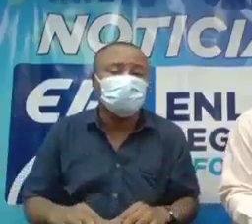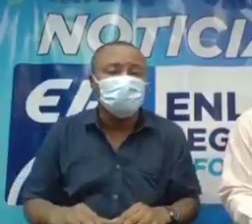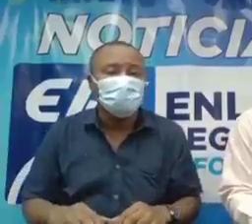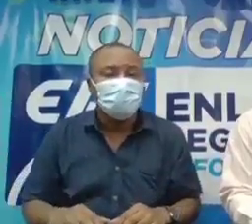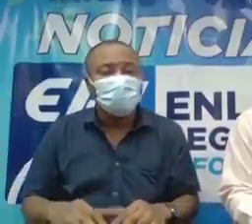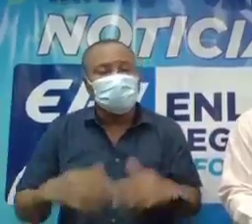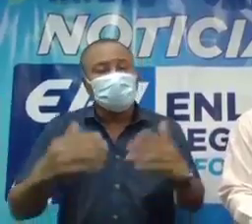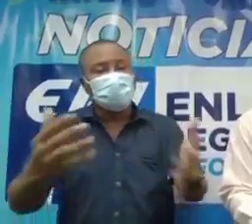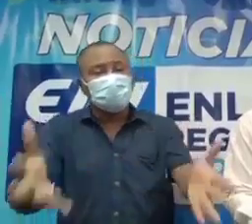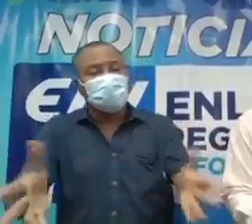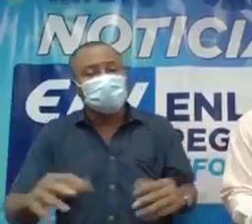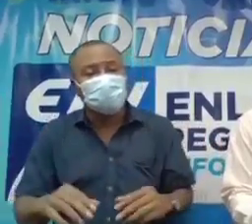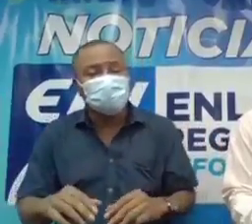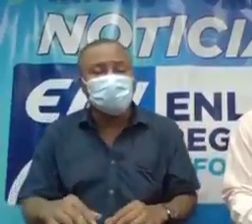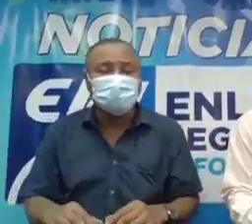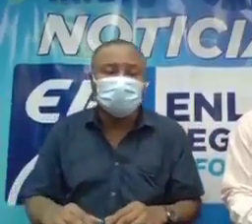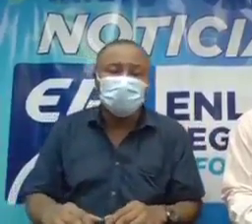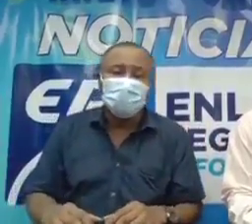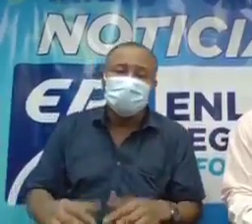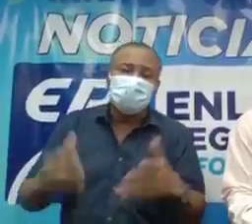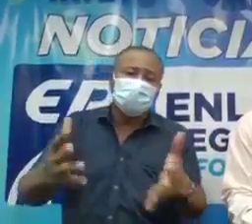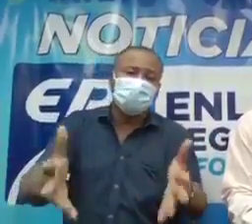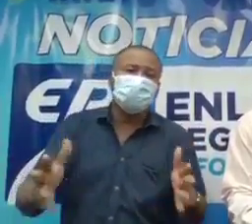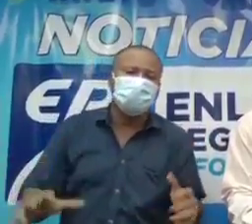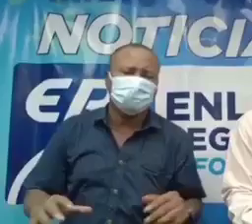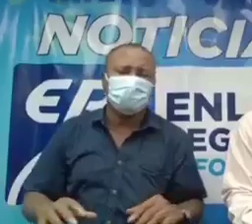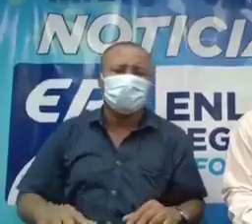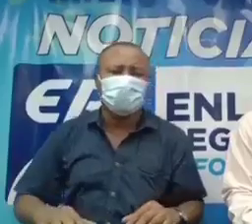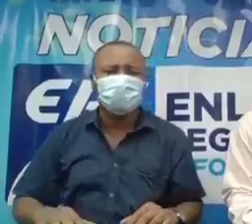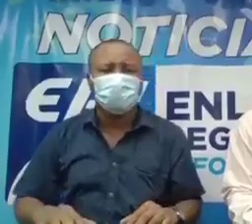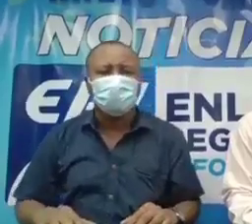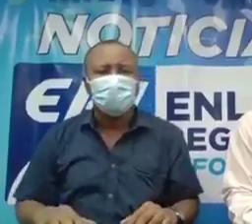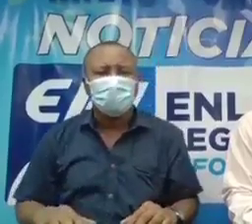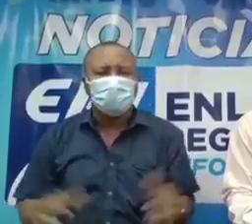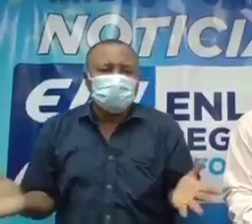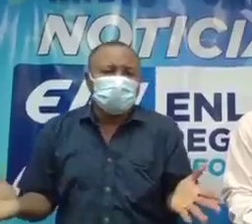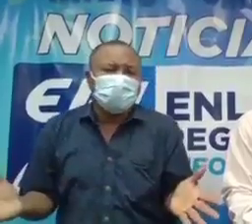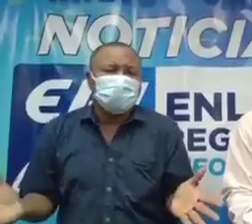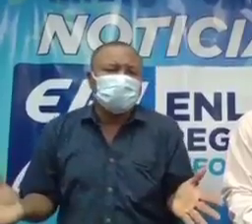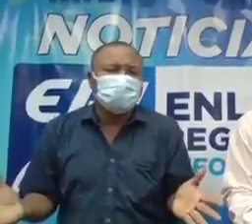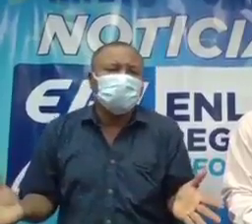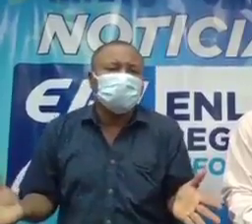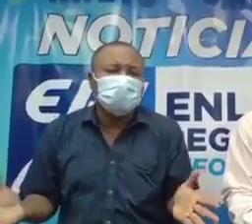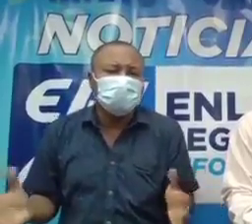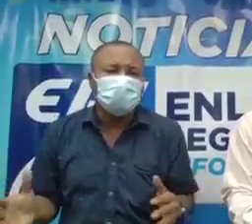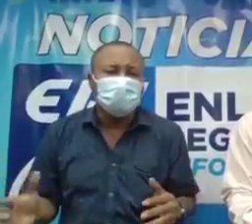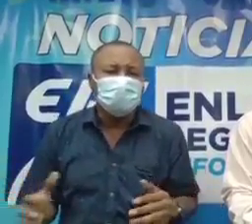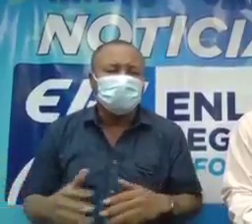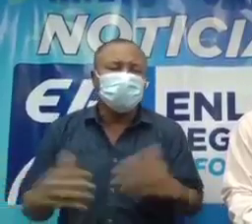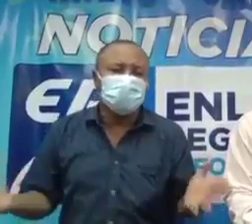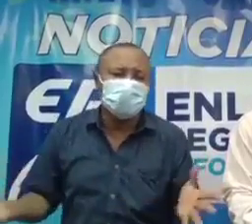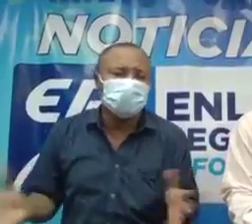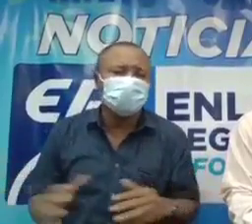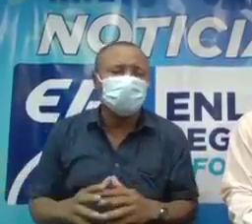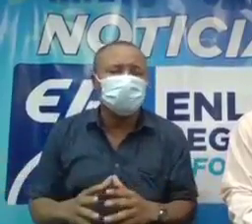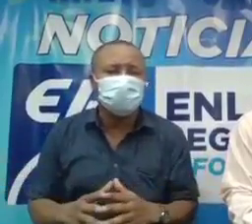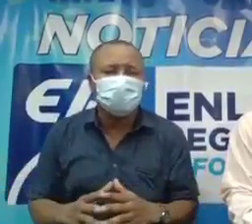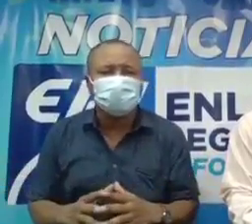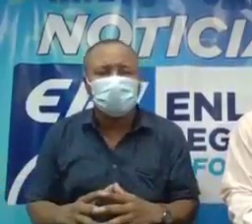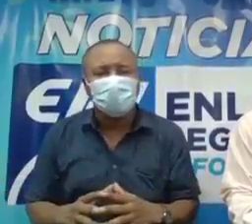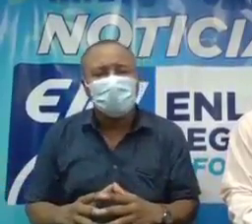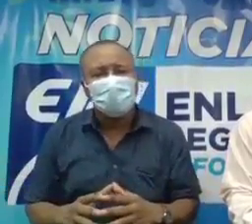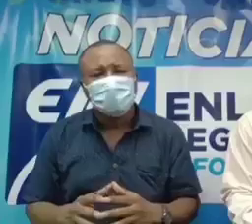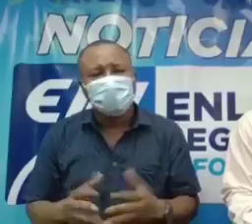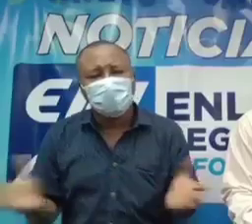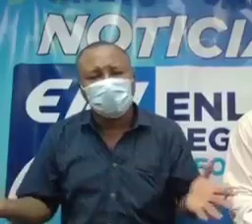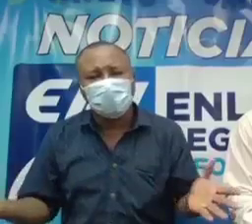más mérito o quién es el que mejor confronta para ser el candidato a alcalde. Eso es lo que ellos han discutido. Entonces, en esas